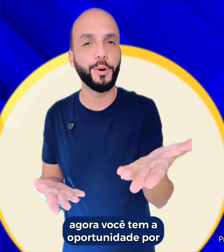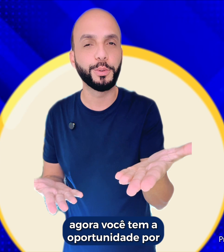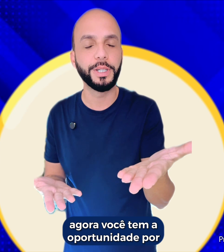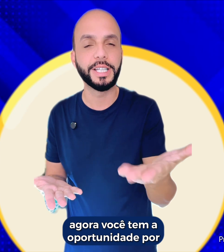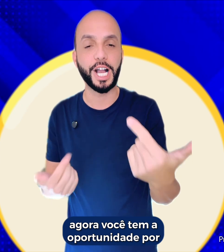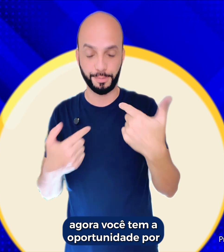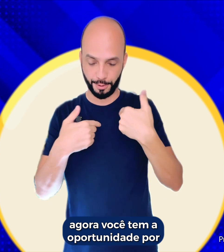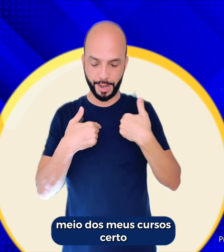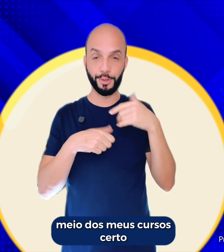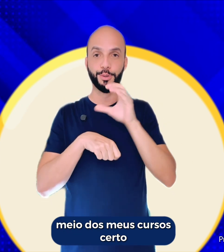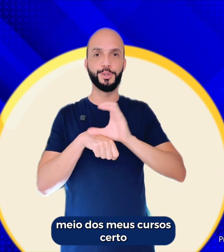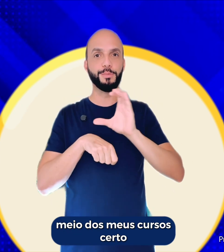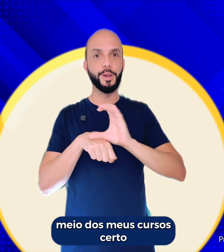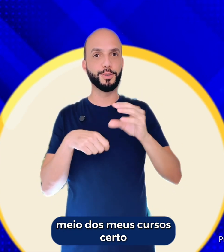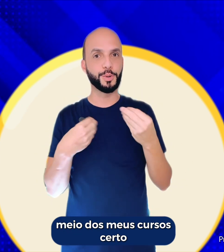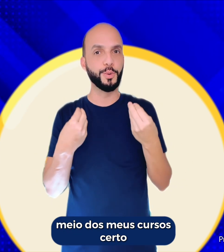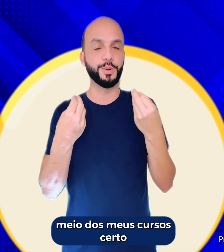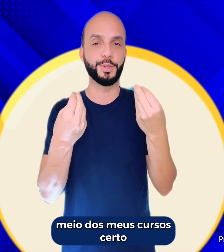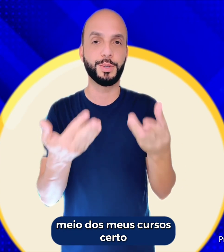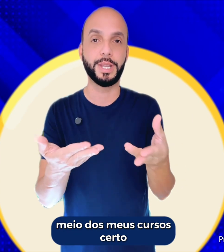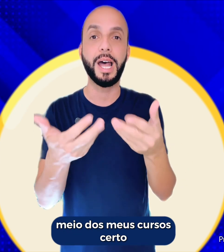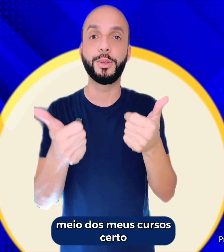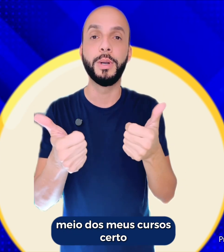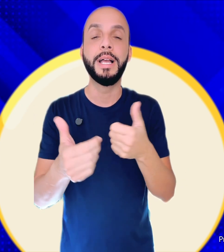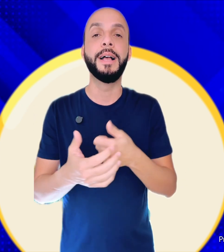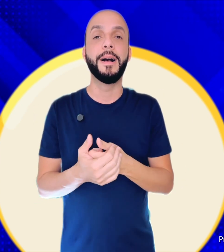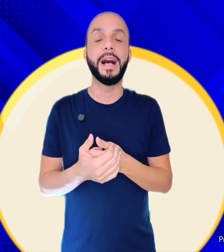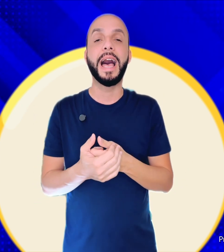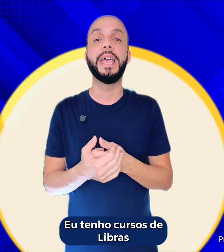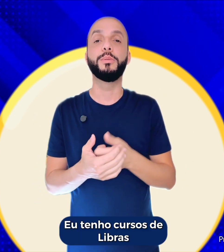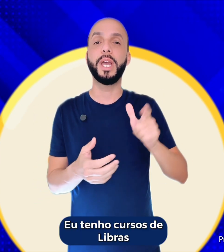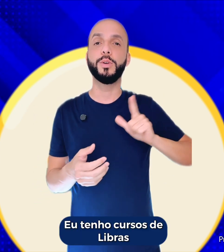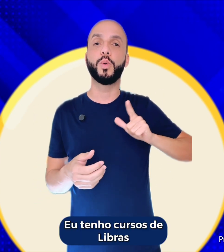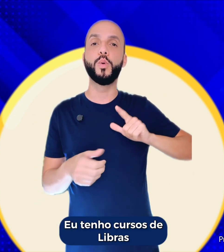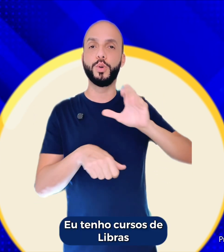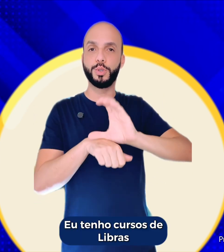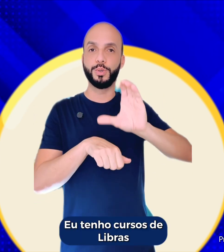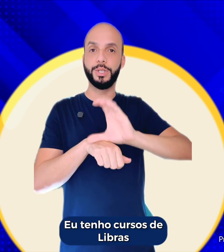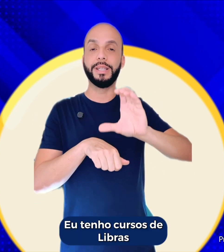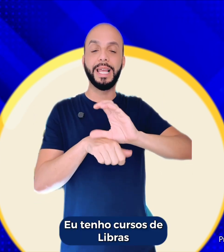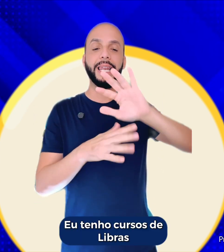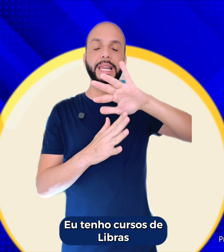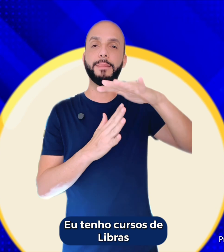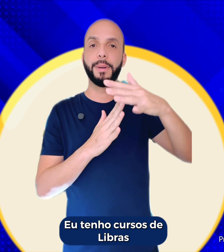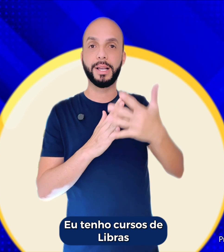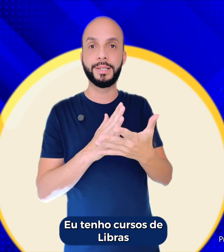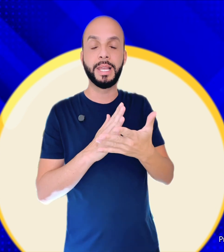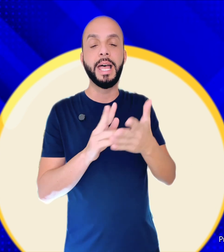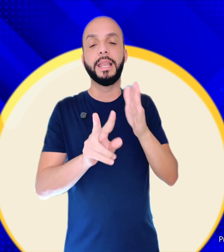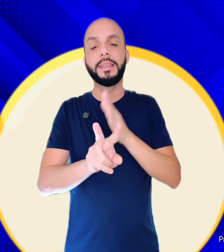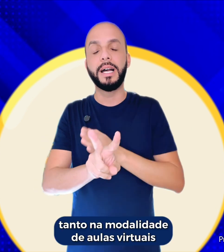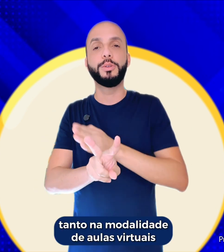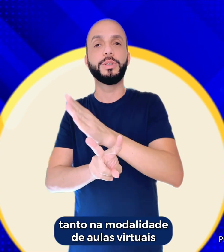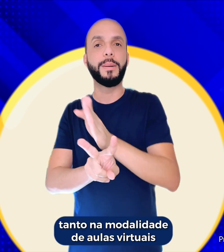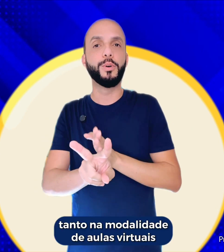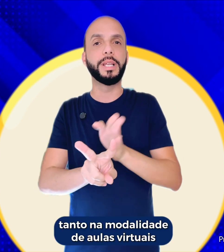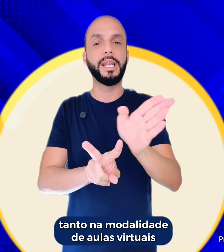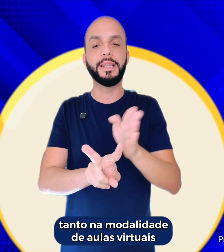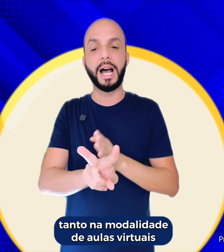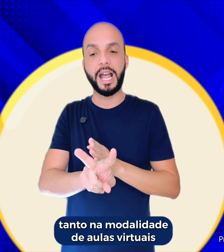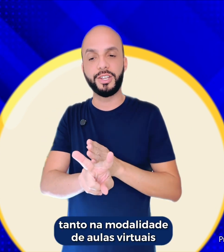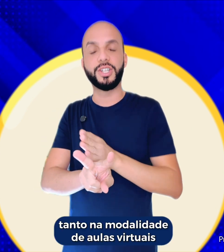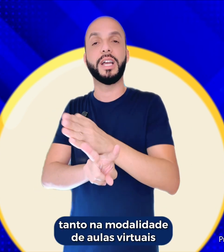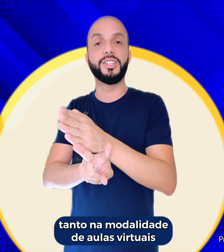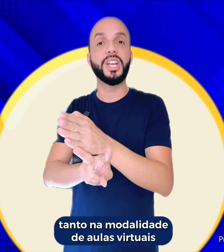tem a oportunidade por meio dos meus cursos, certo? Eu tenho cursos de Libras, tanto na